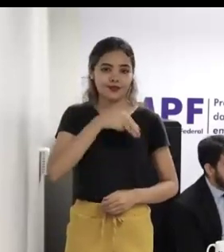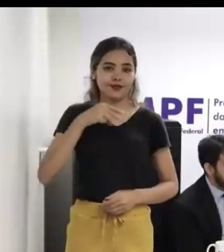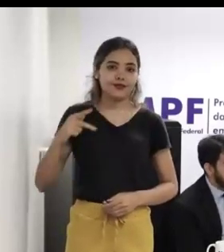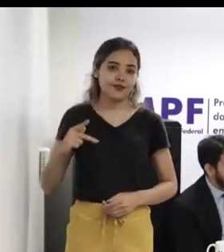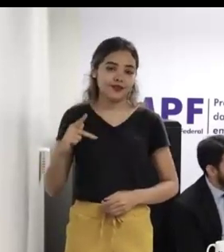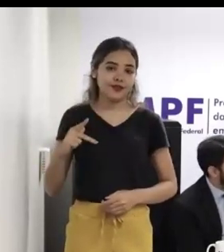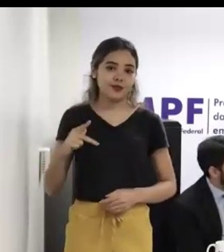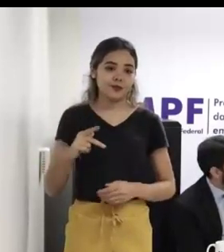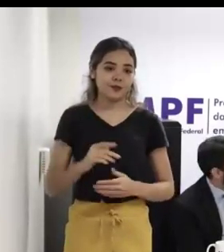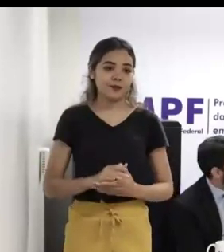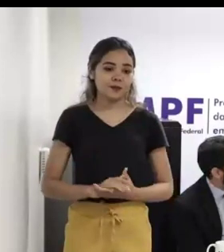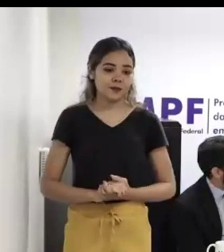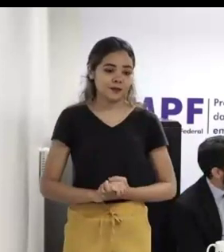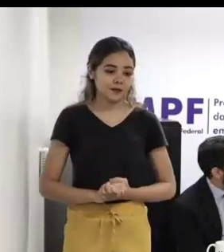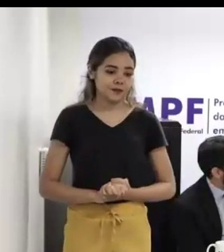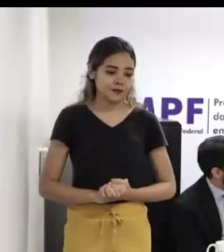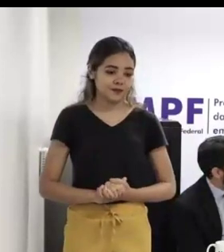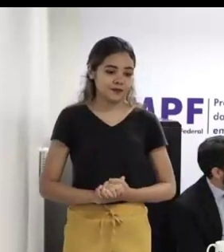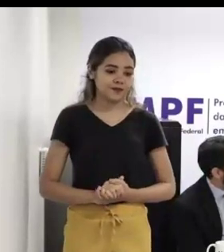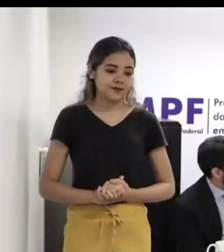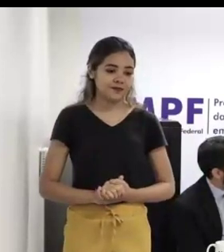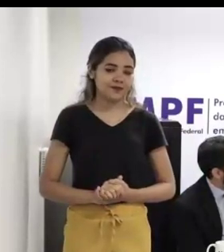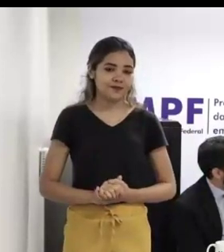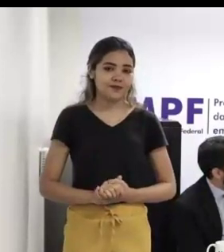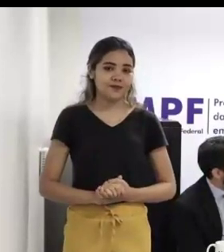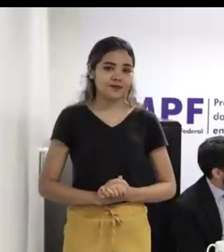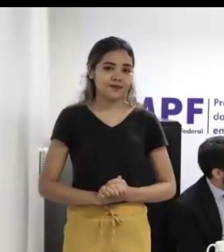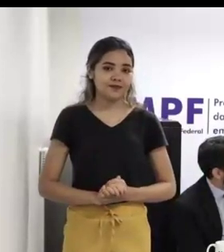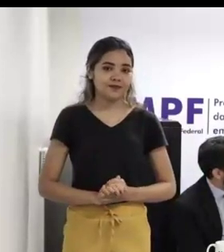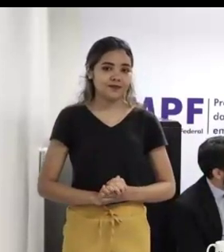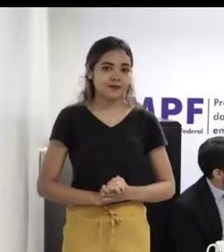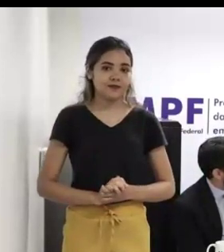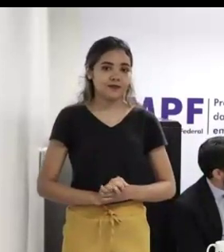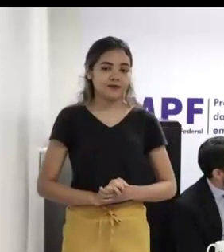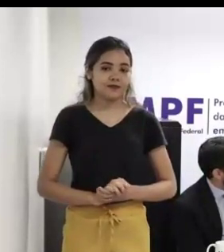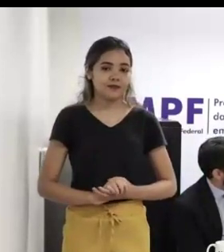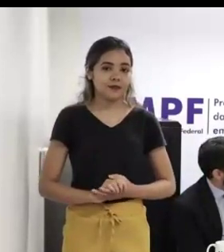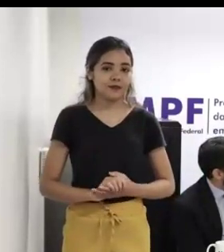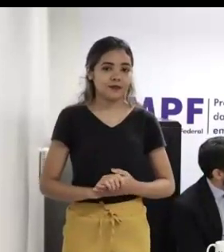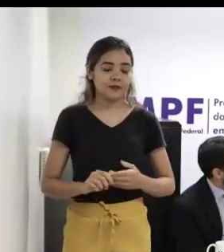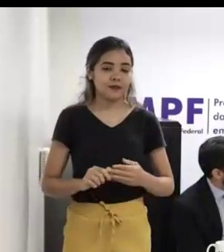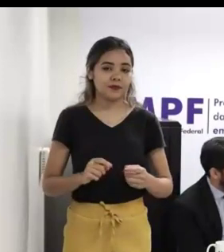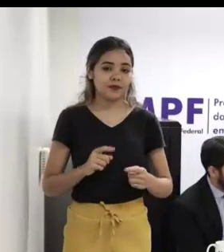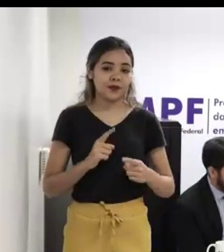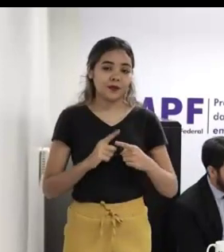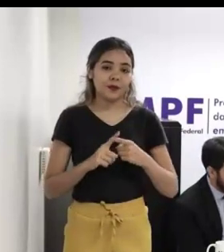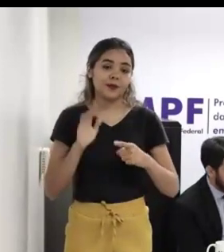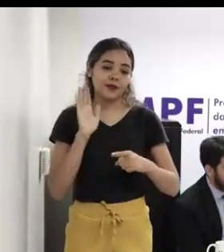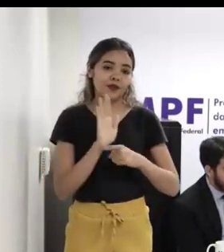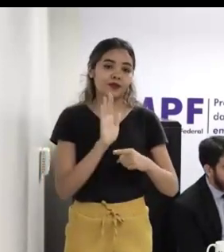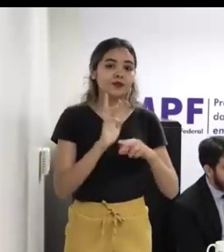NS o Murilo eu tô falando os que entraram em contato diretamente comigo e que foram fundamentais para construção desse